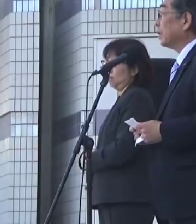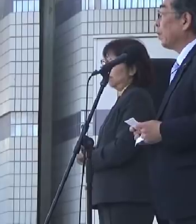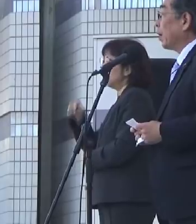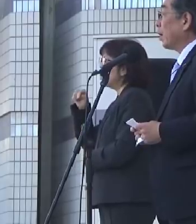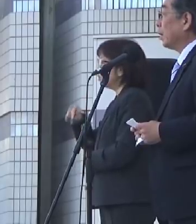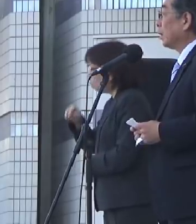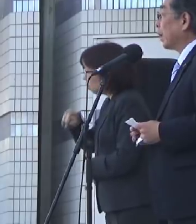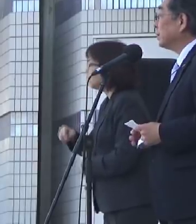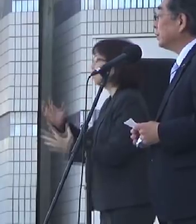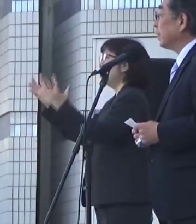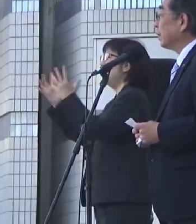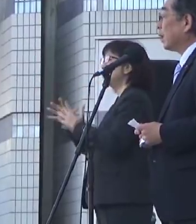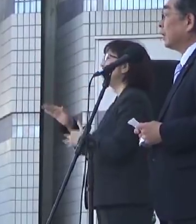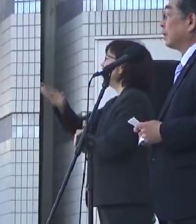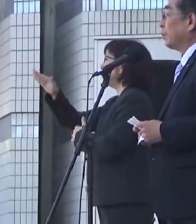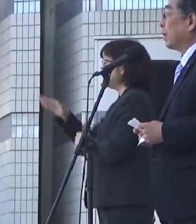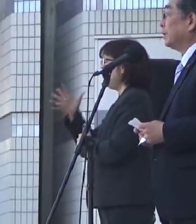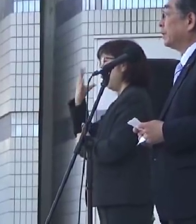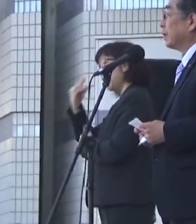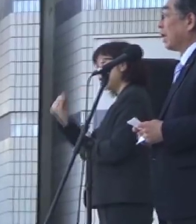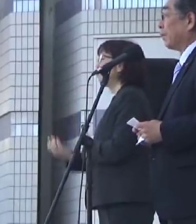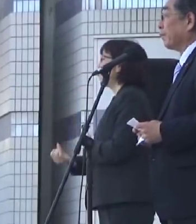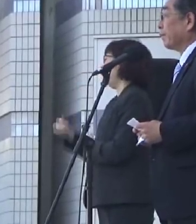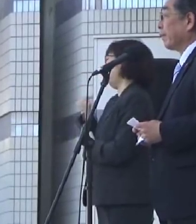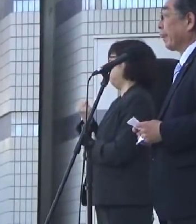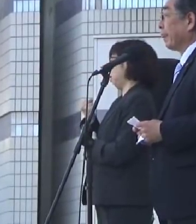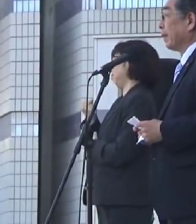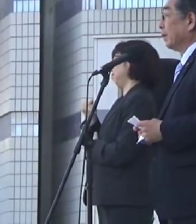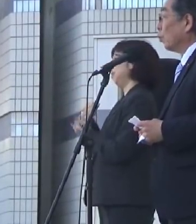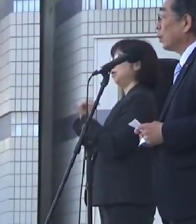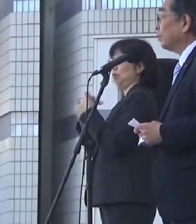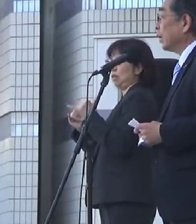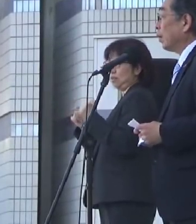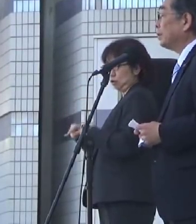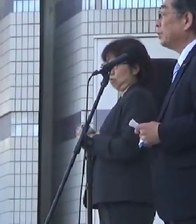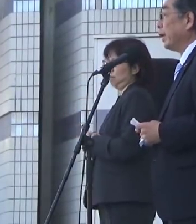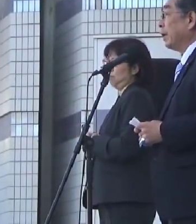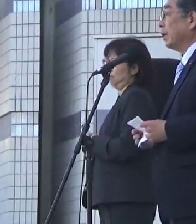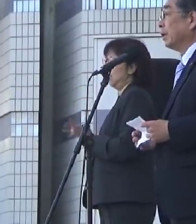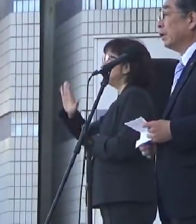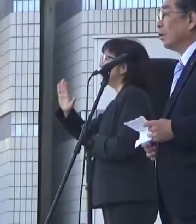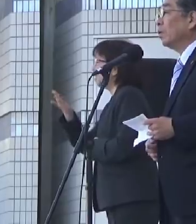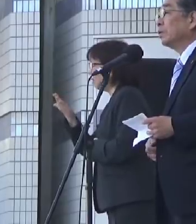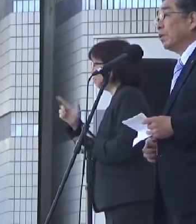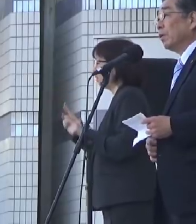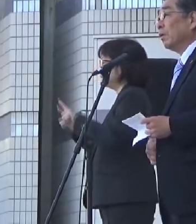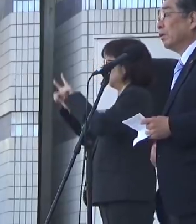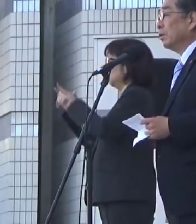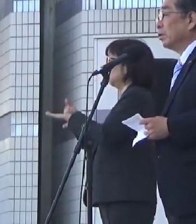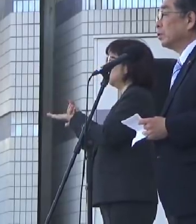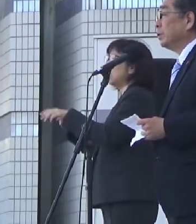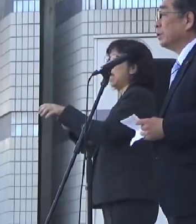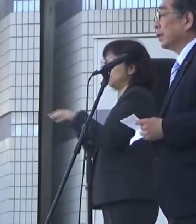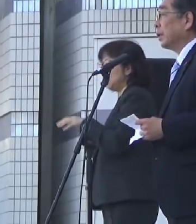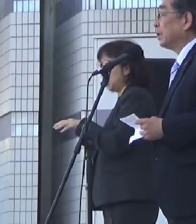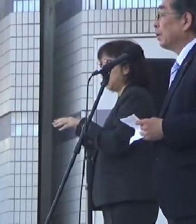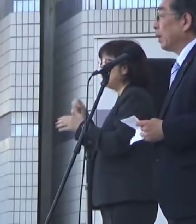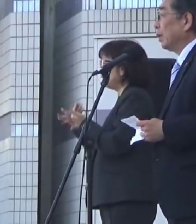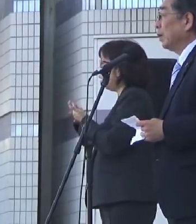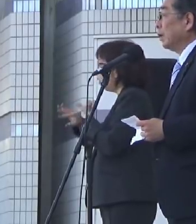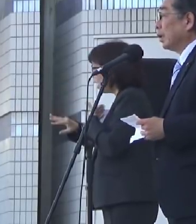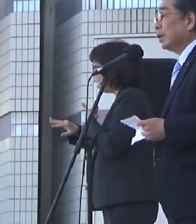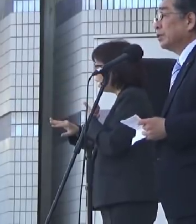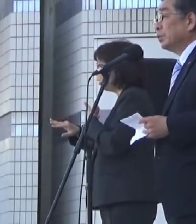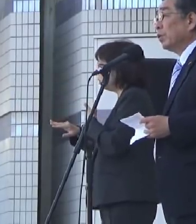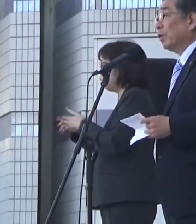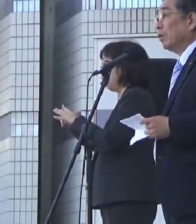ここにいる方は関心が高い方ばかりですが、東海村をはじめ多くの国民の方々